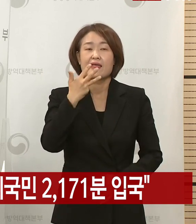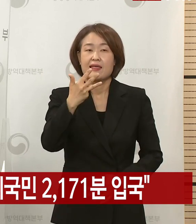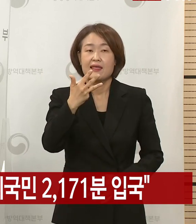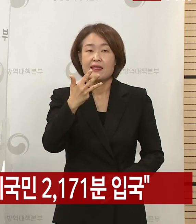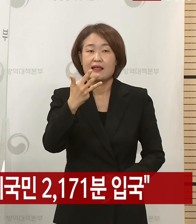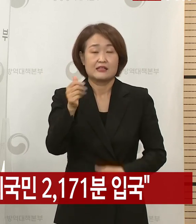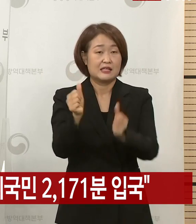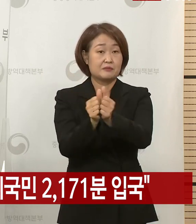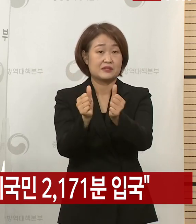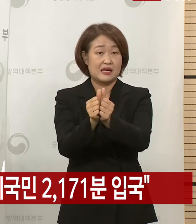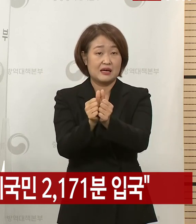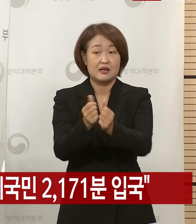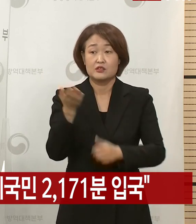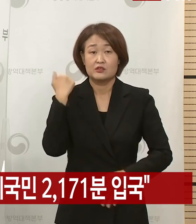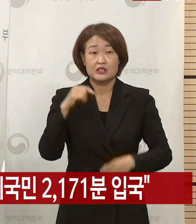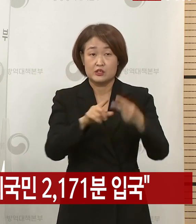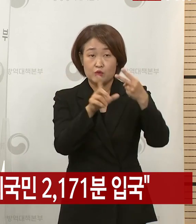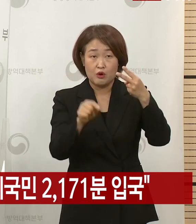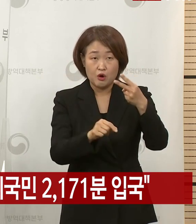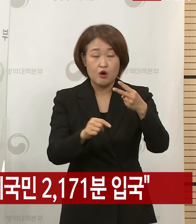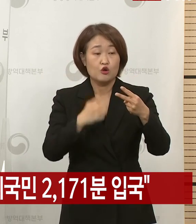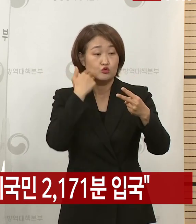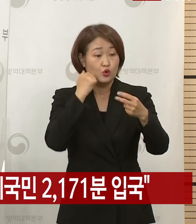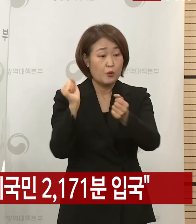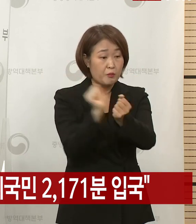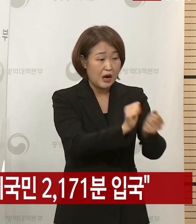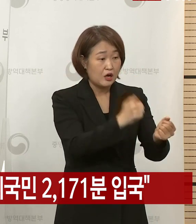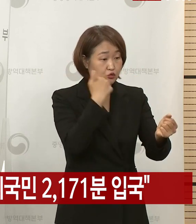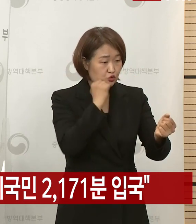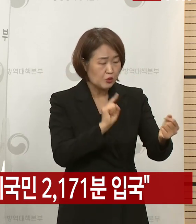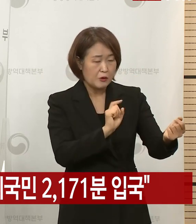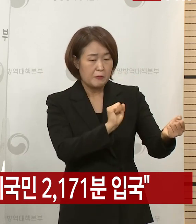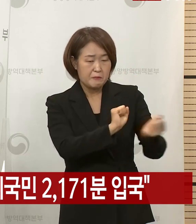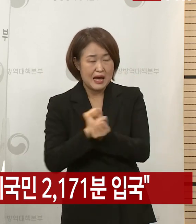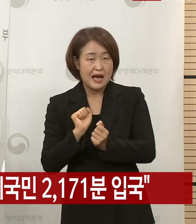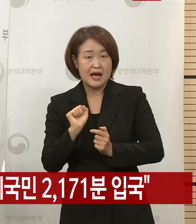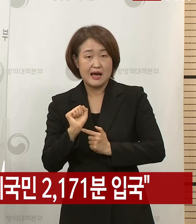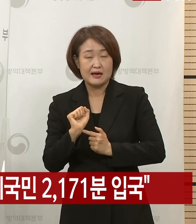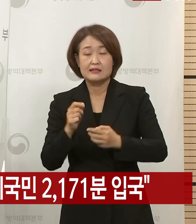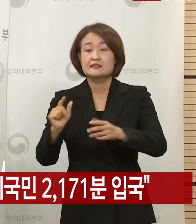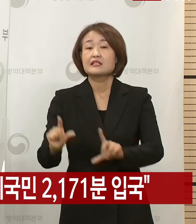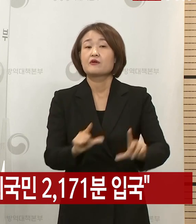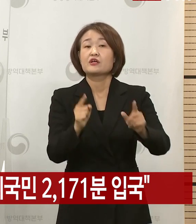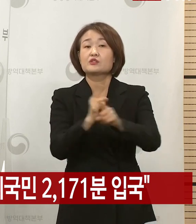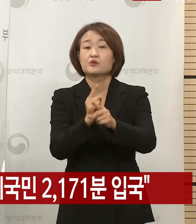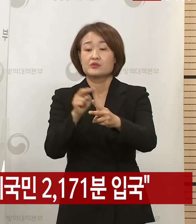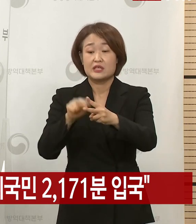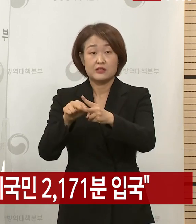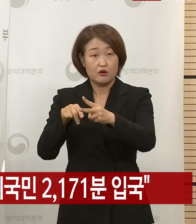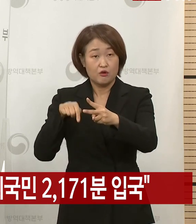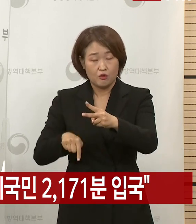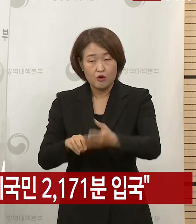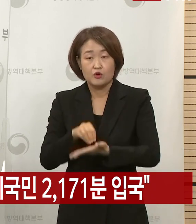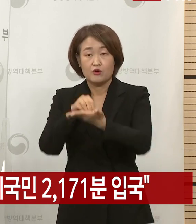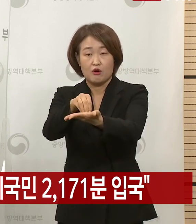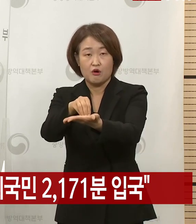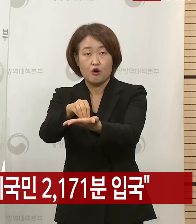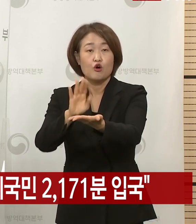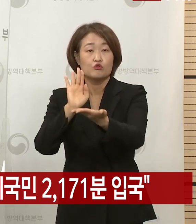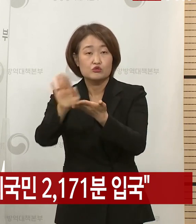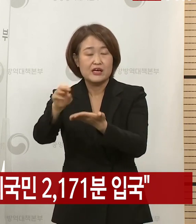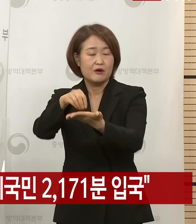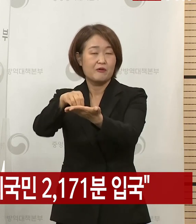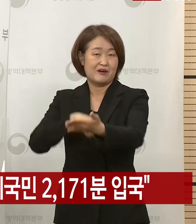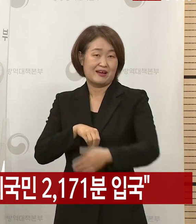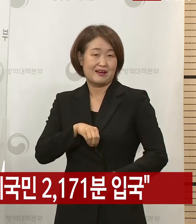지난 2월 코로나19 확진자와 접촉으로 감염된 후 생활치료센터 입소 후에 퇴원하였으며